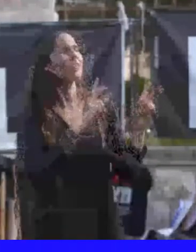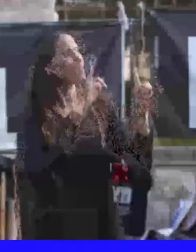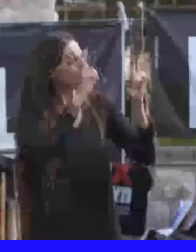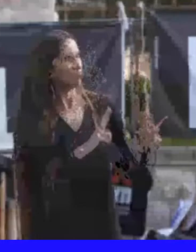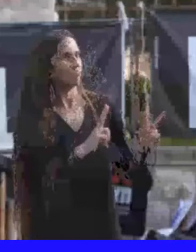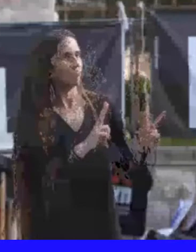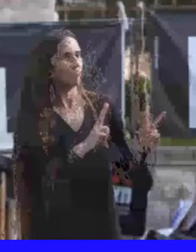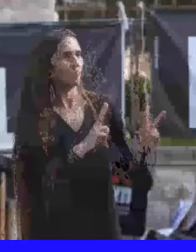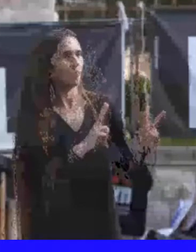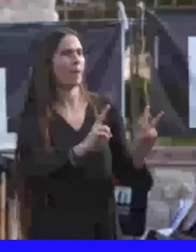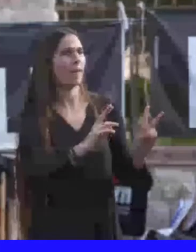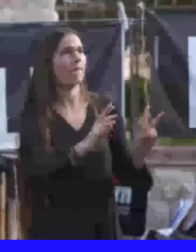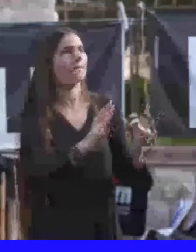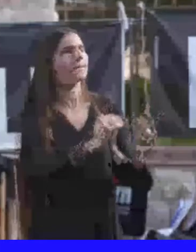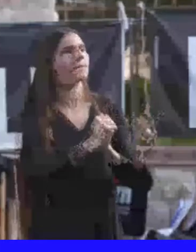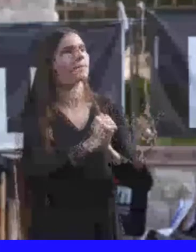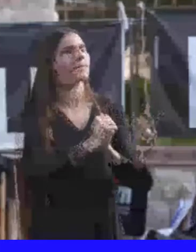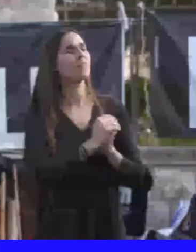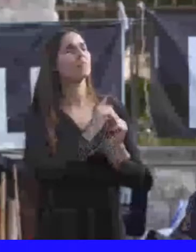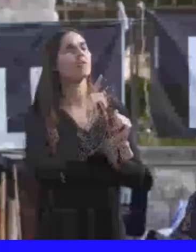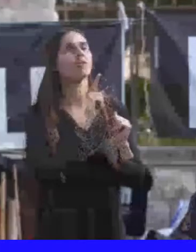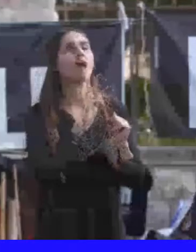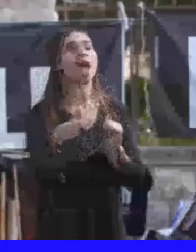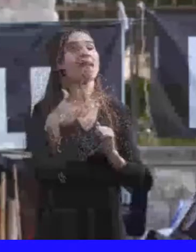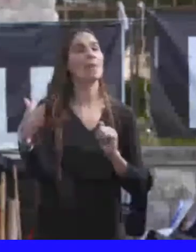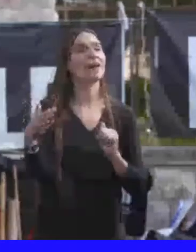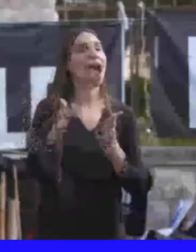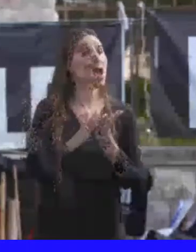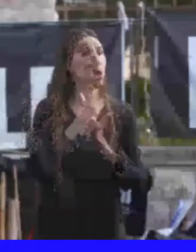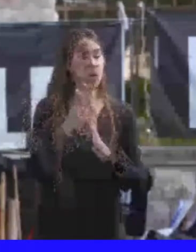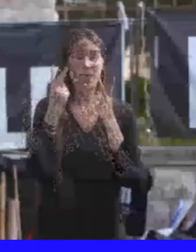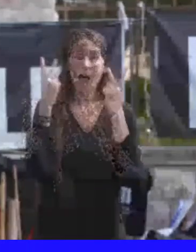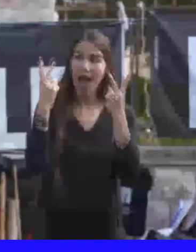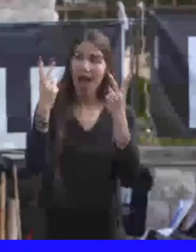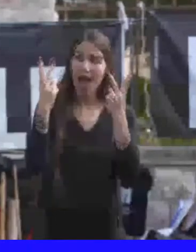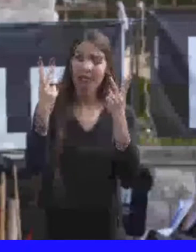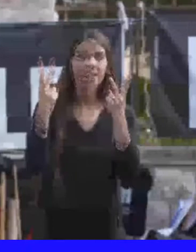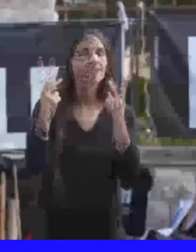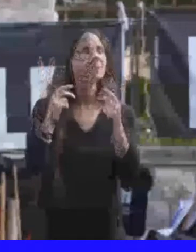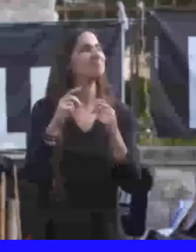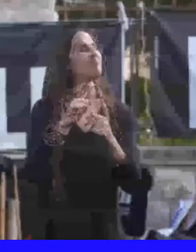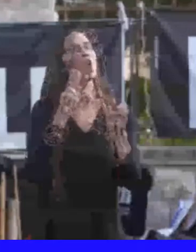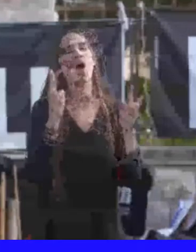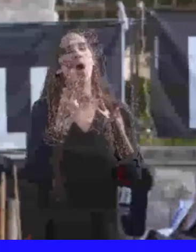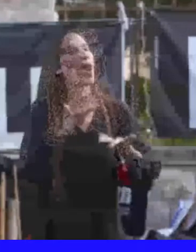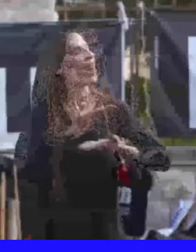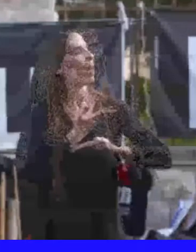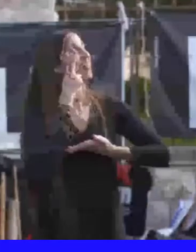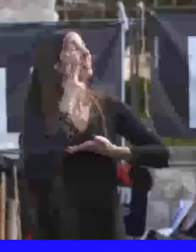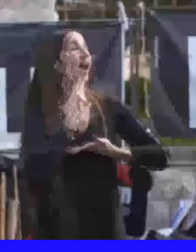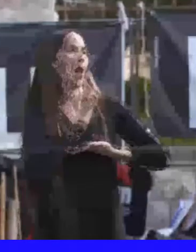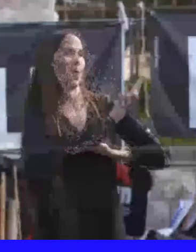ביבי, מהכיוון שהימין ההגון והערכי אינו יכול לשאת אותה